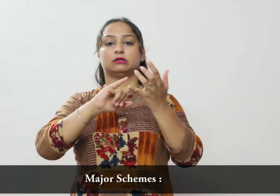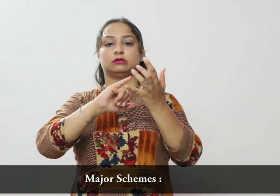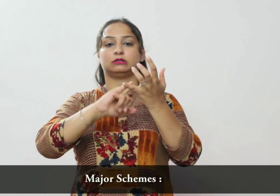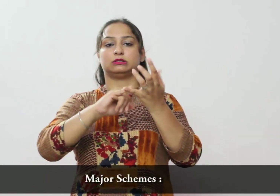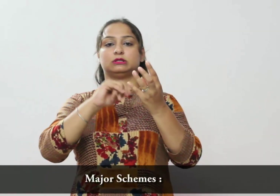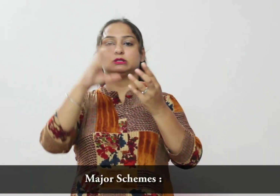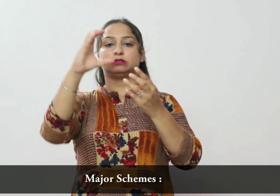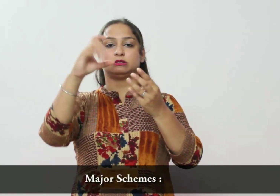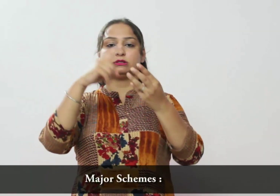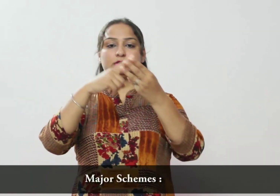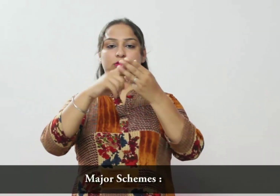प्रमुख योजनाएं।